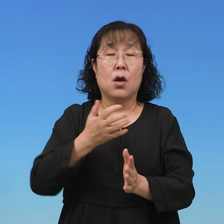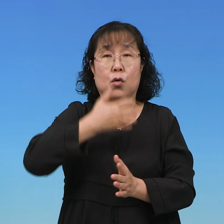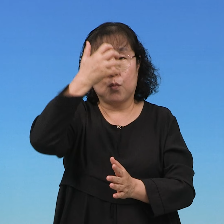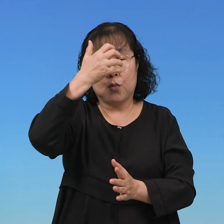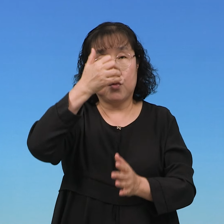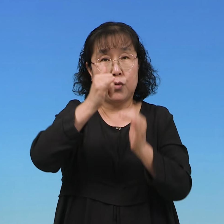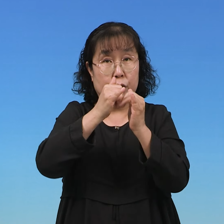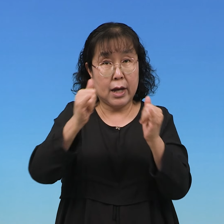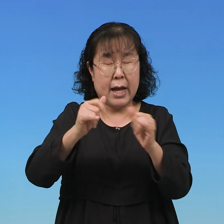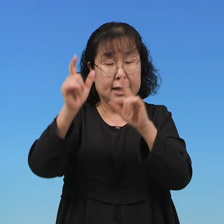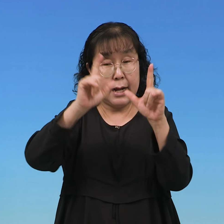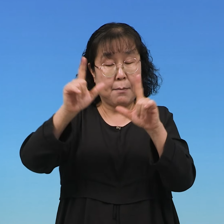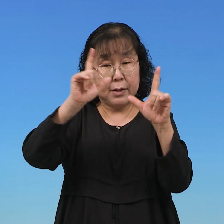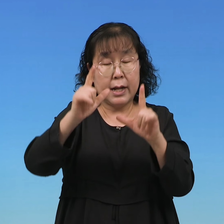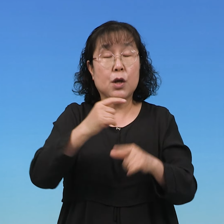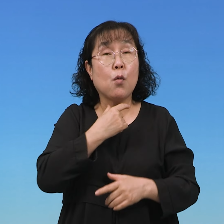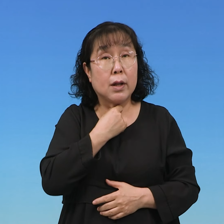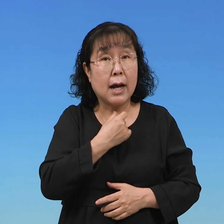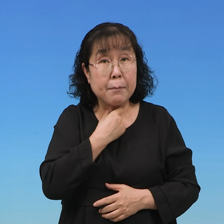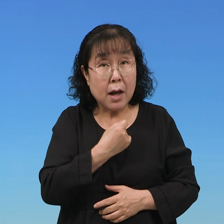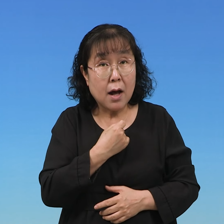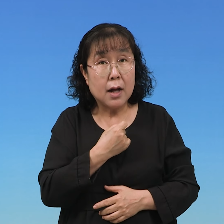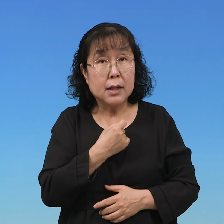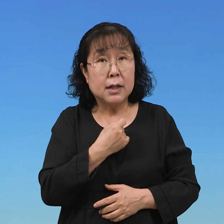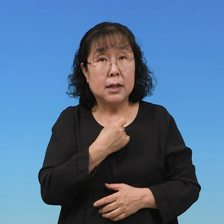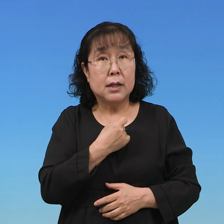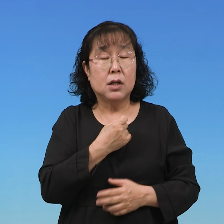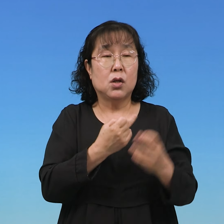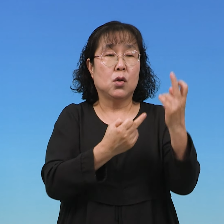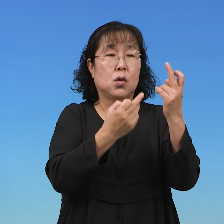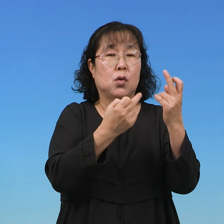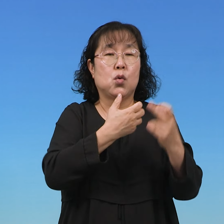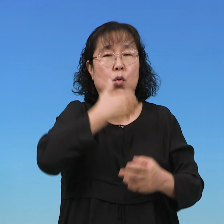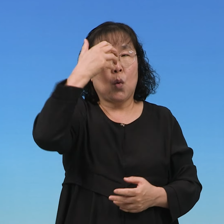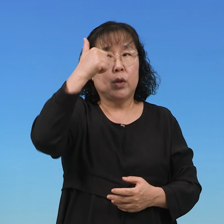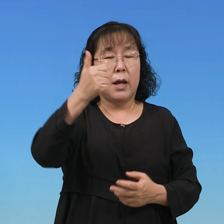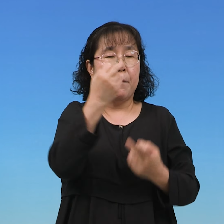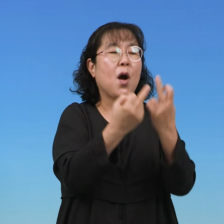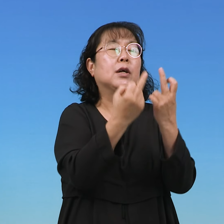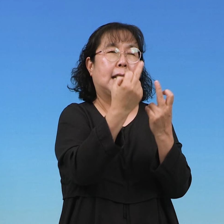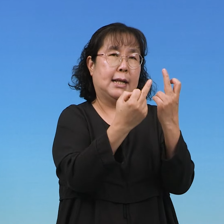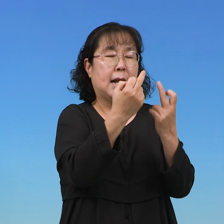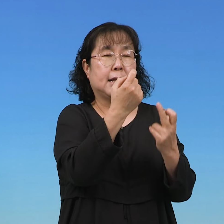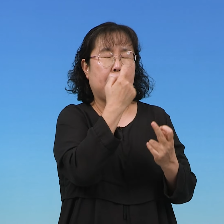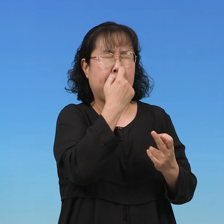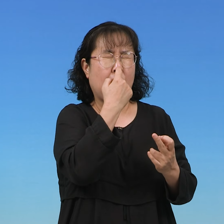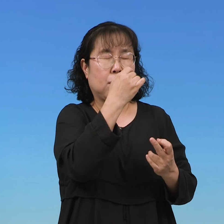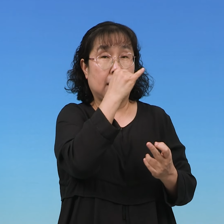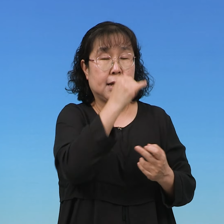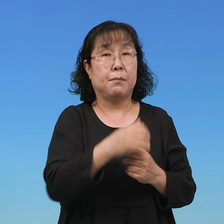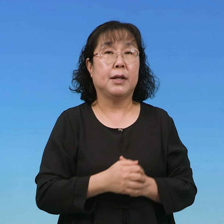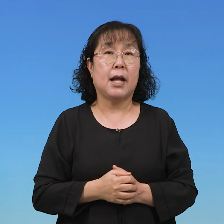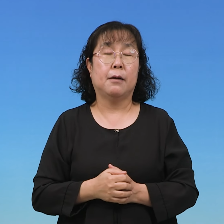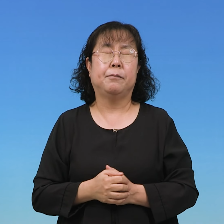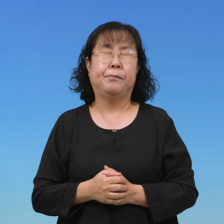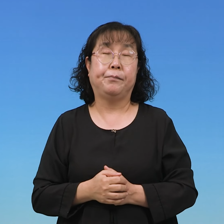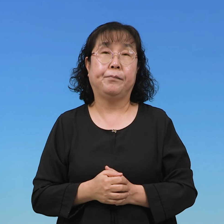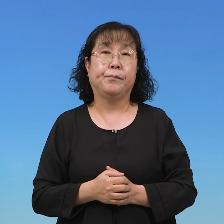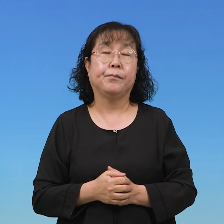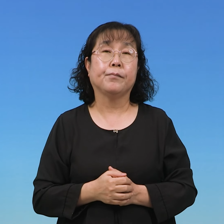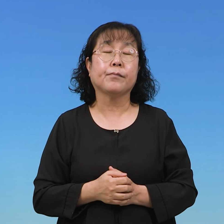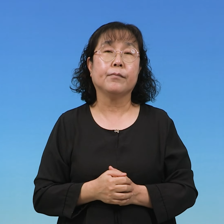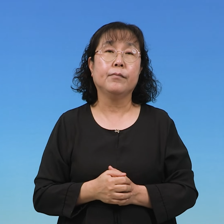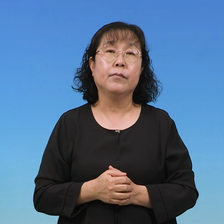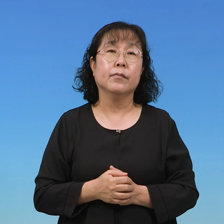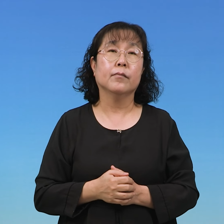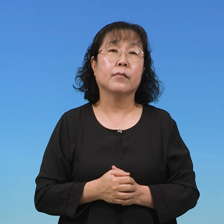자의 삶을 살기 원하세요? 첫째로요, 요셉의 형제들에게 배울 게 있습니다. 요셉의 형제들을 통해서